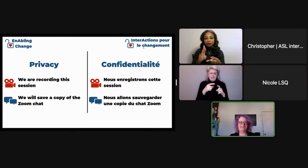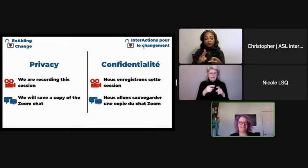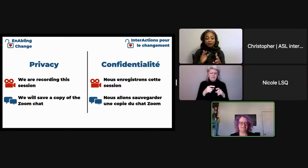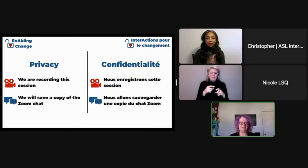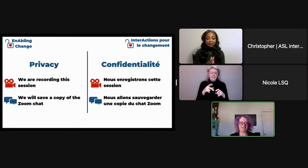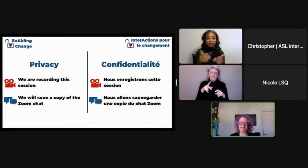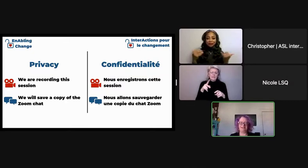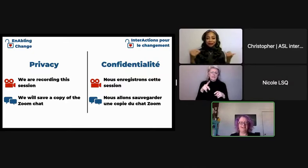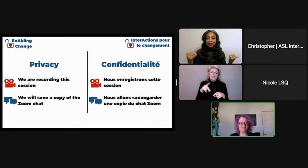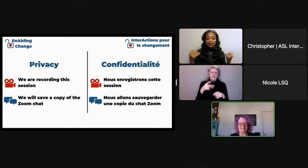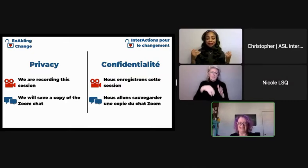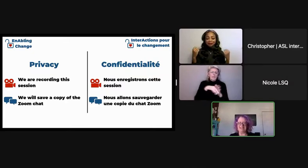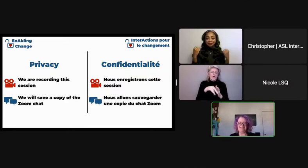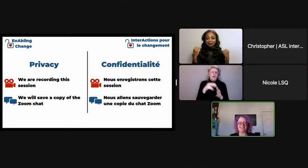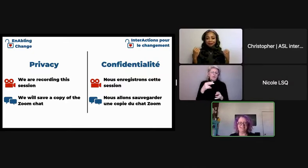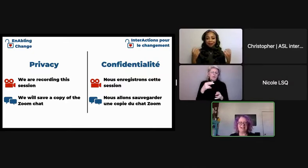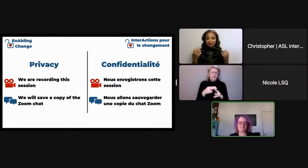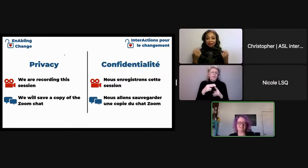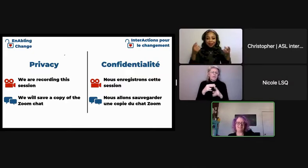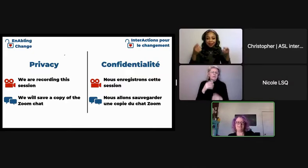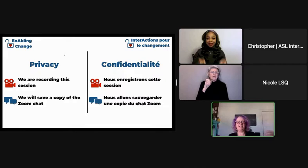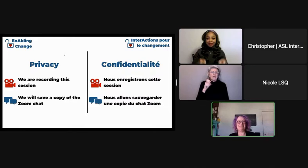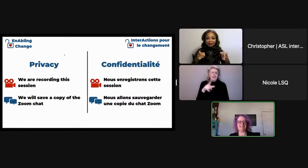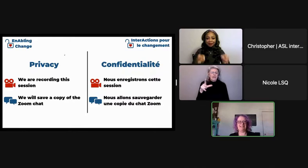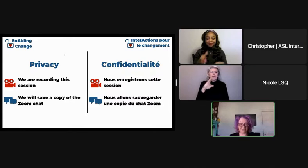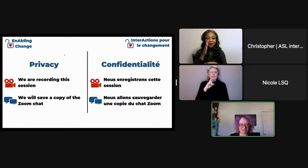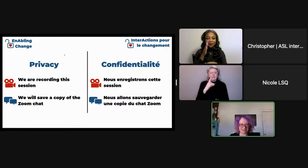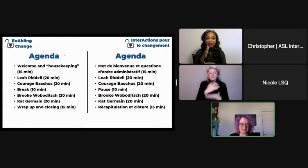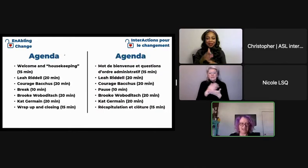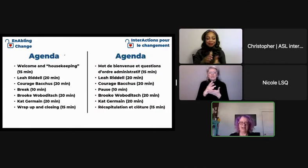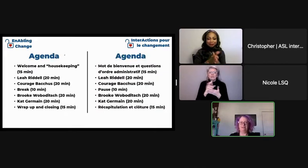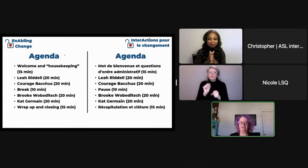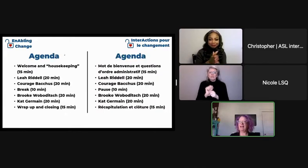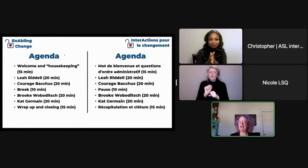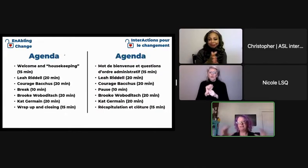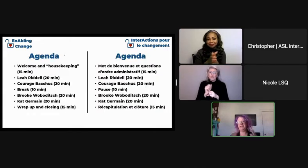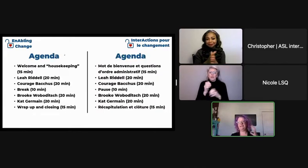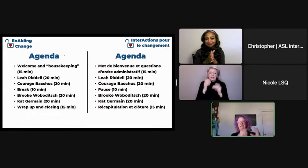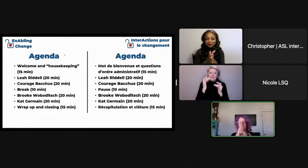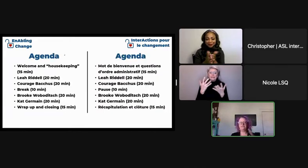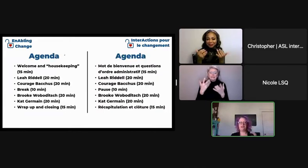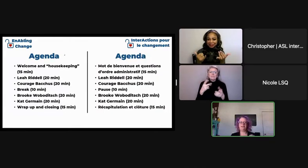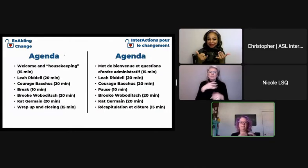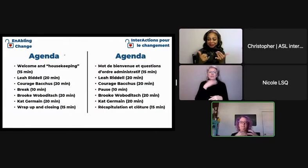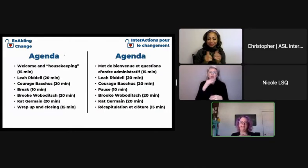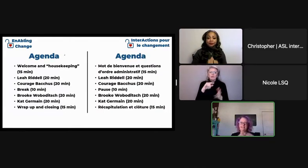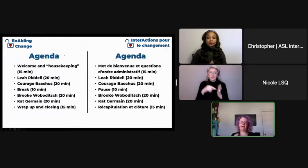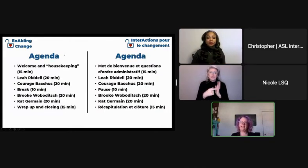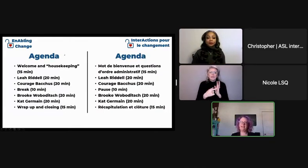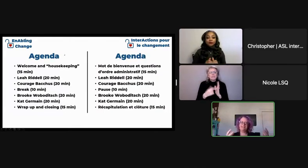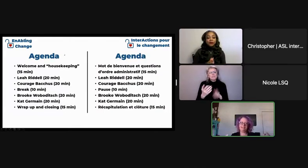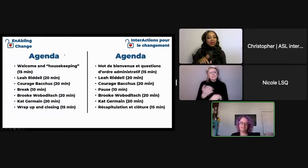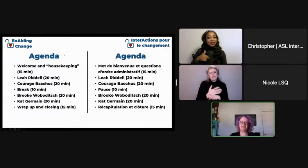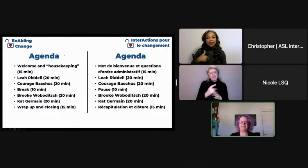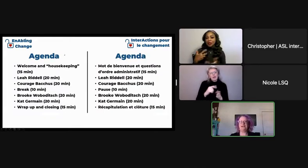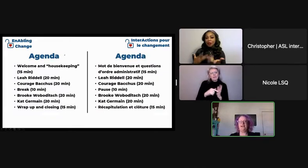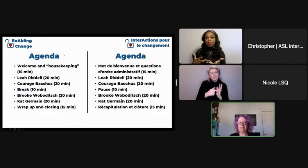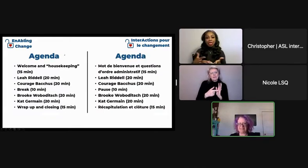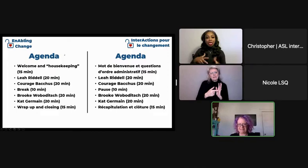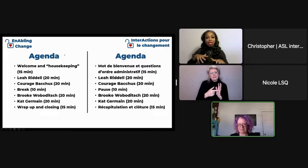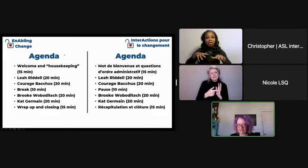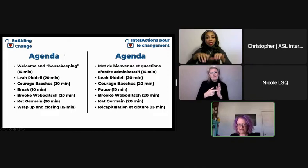L. Nous avons une session vraiment occupée et j'ai hâte de commencer. Avant de passer beaucoup de